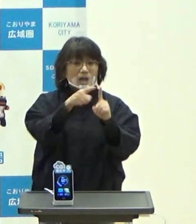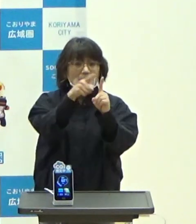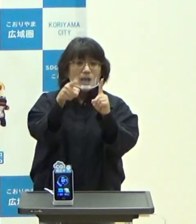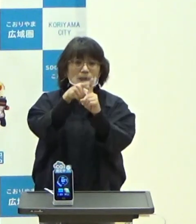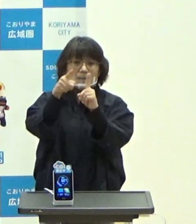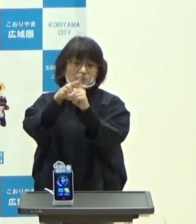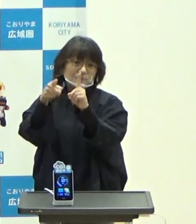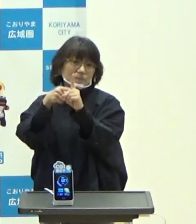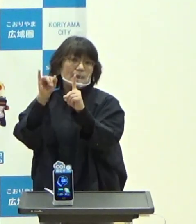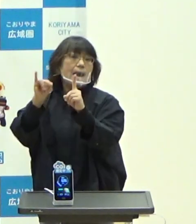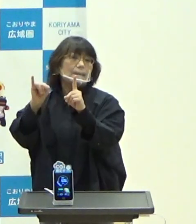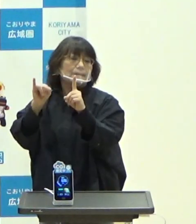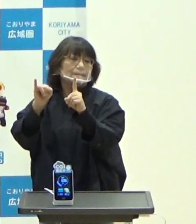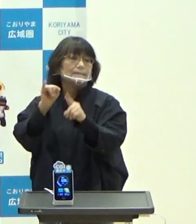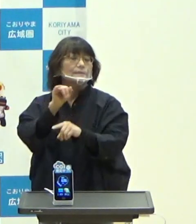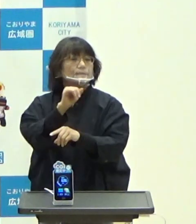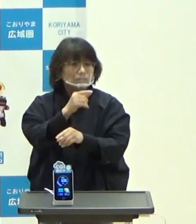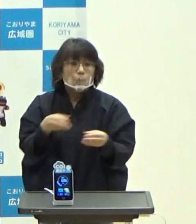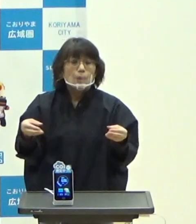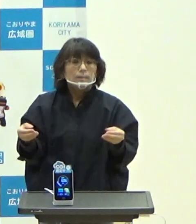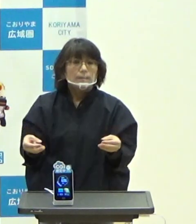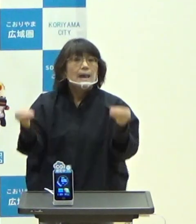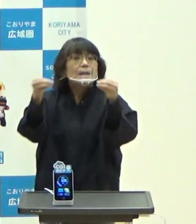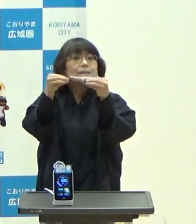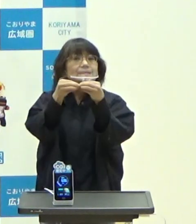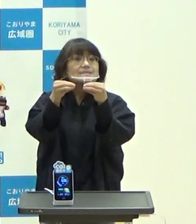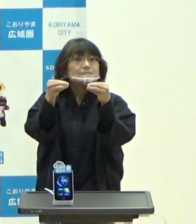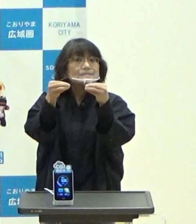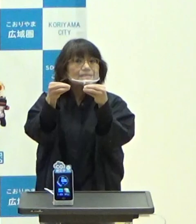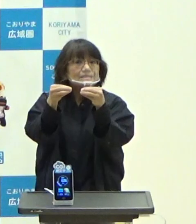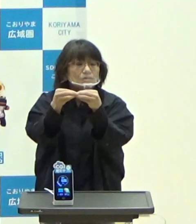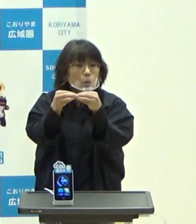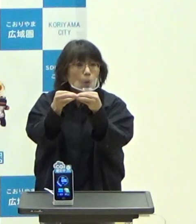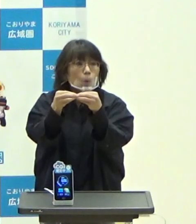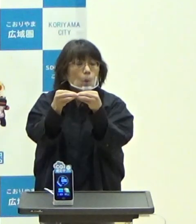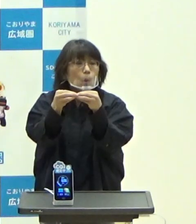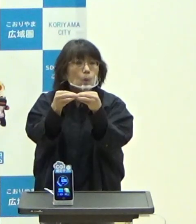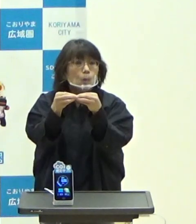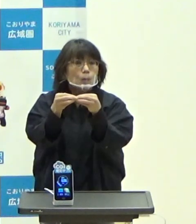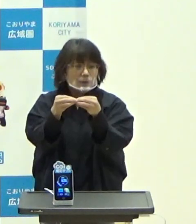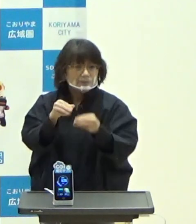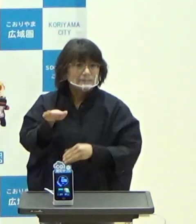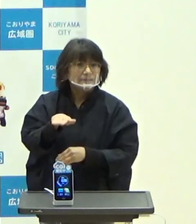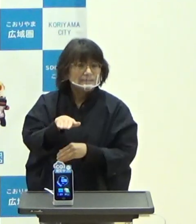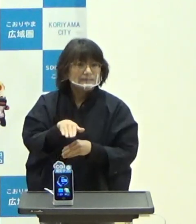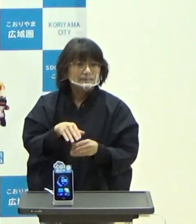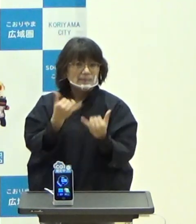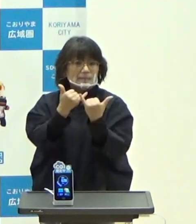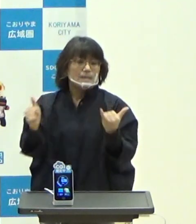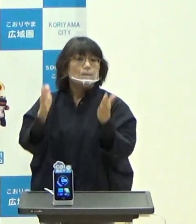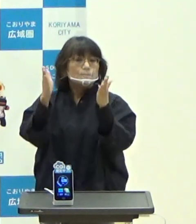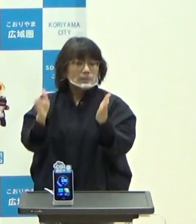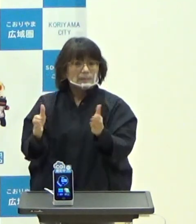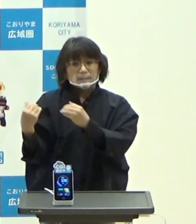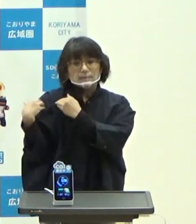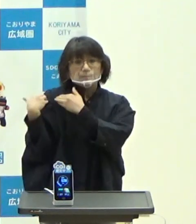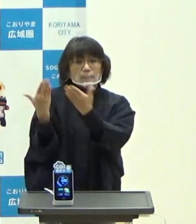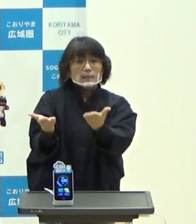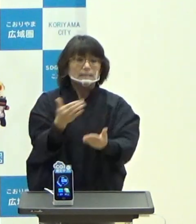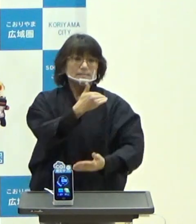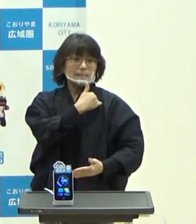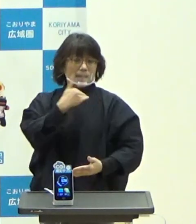PPPFI もですね、ともにあのできるだけ民間でお願いしたいことはという方向は一緒でございます